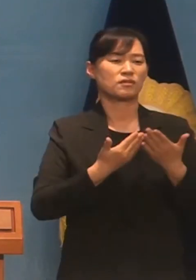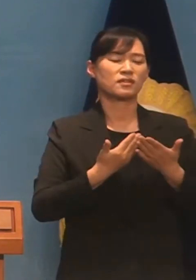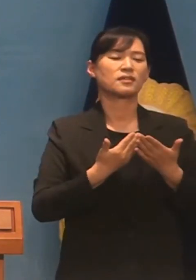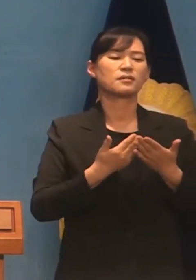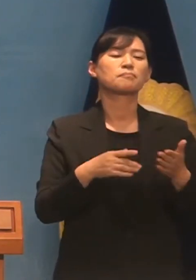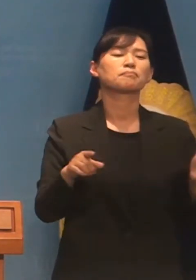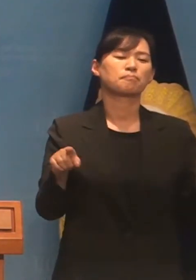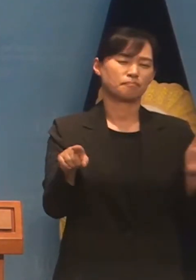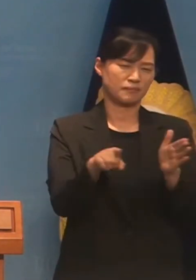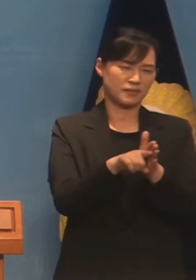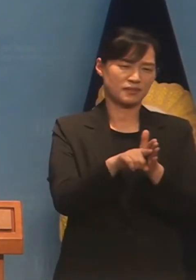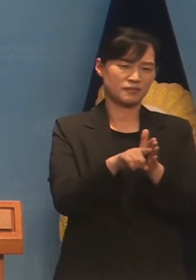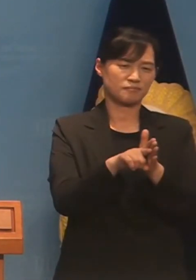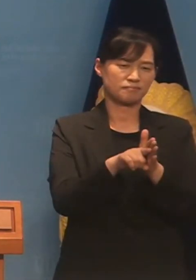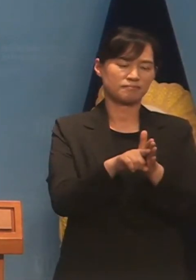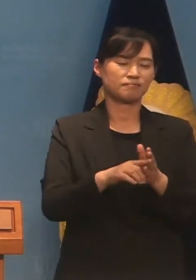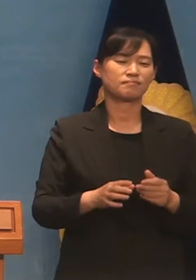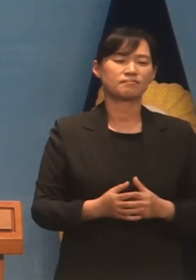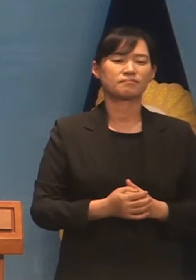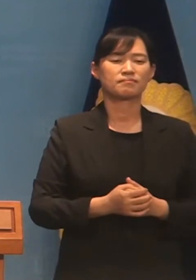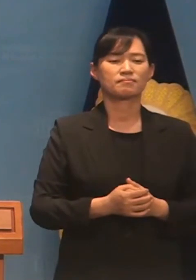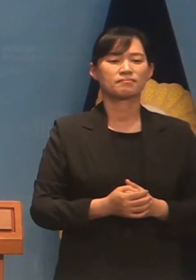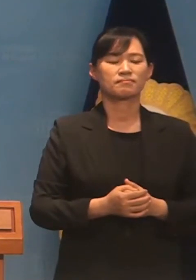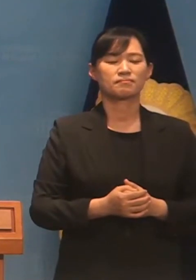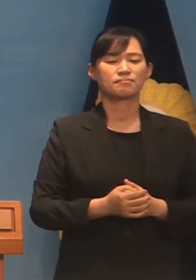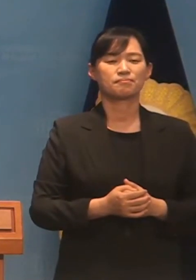것을 믿어 의심치 않습니다.